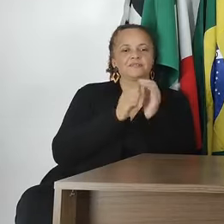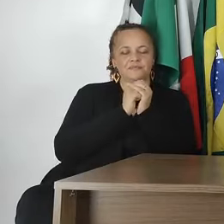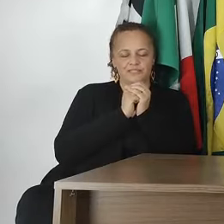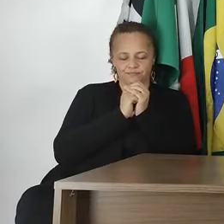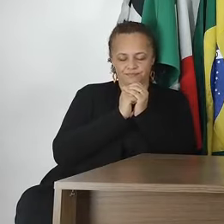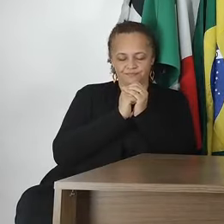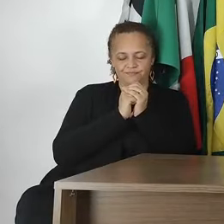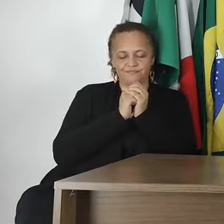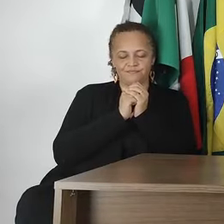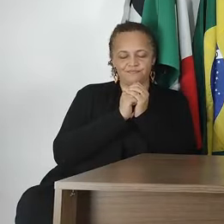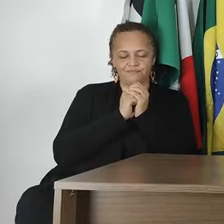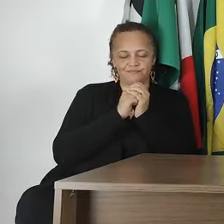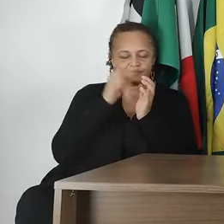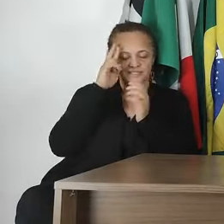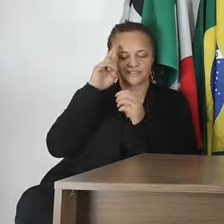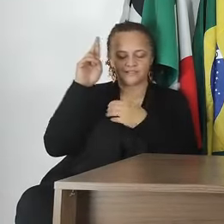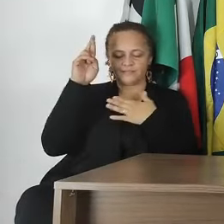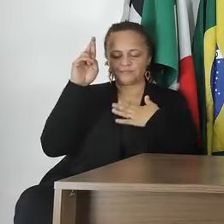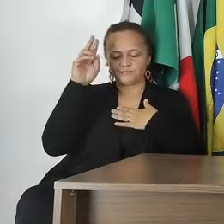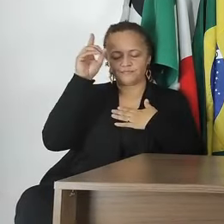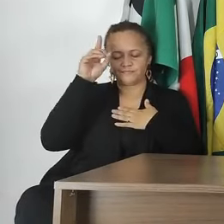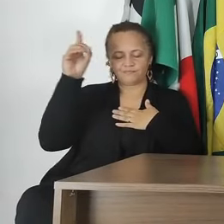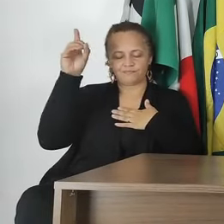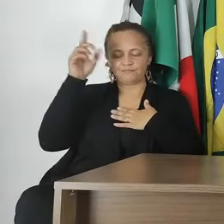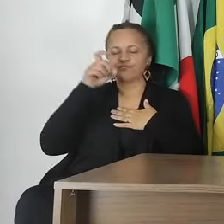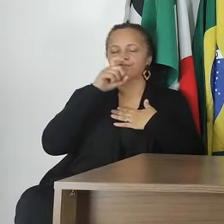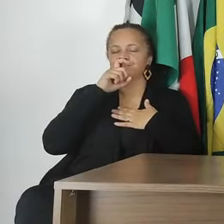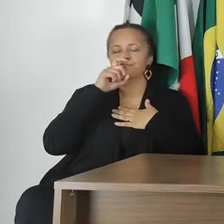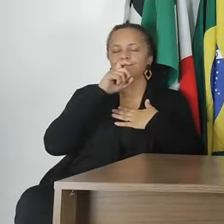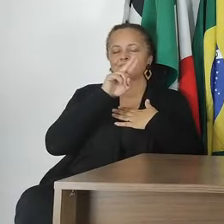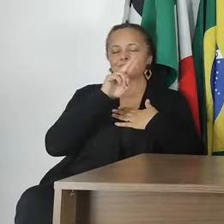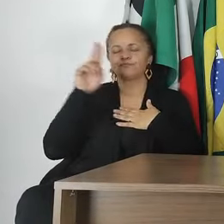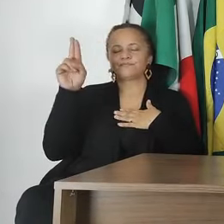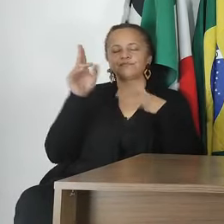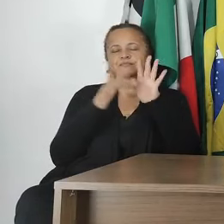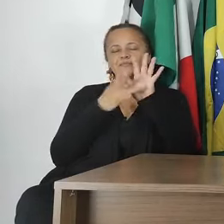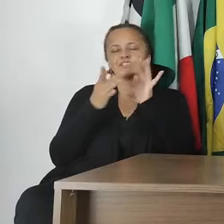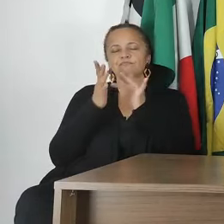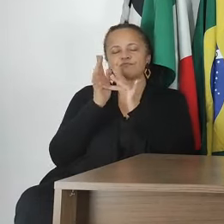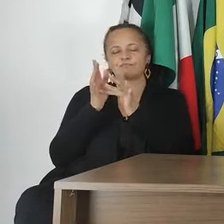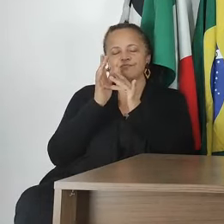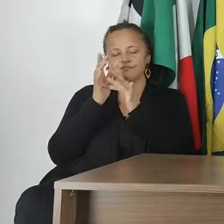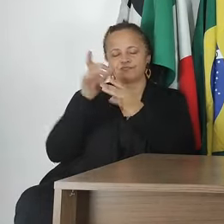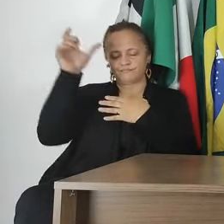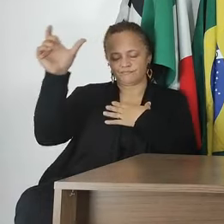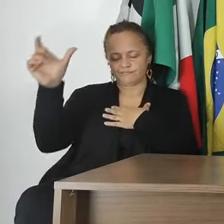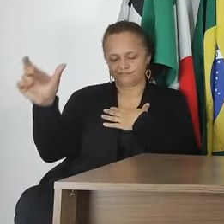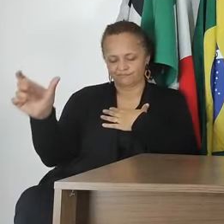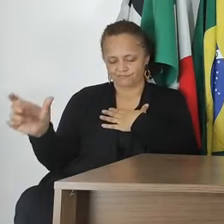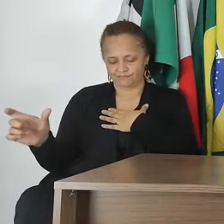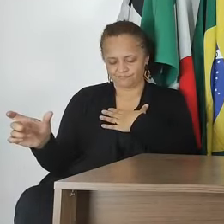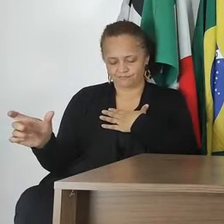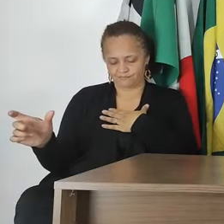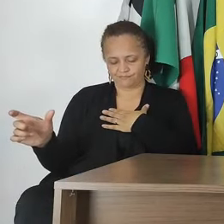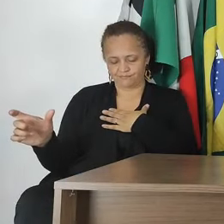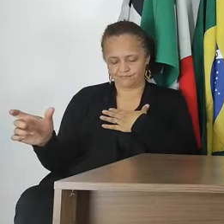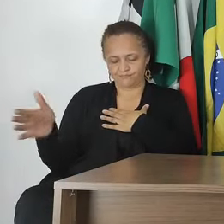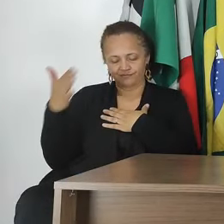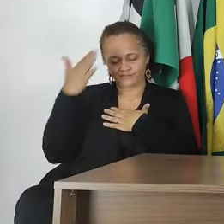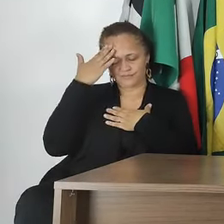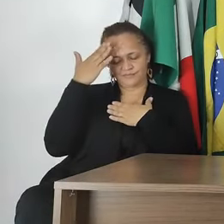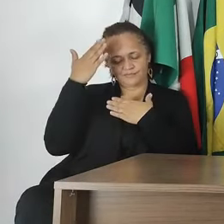queridos? Senhor, meu Deus, meu Pai, em nome de Jesus, eu entro na Tua presença, Senhor, para